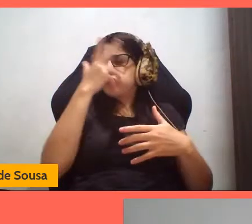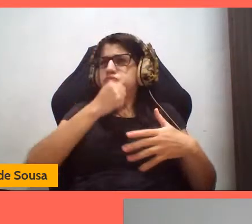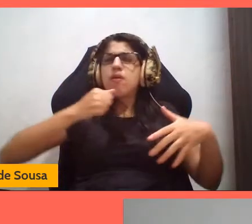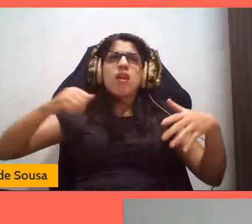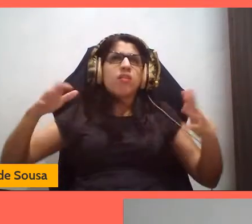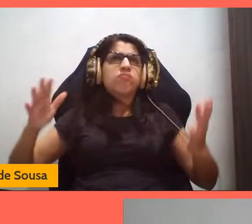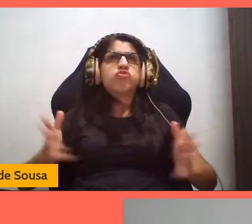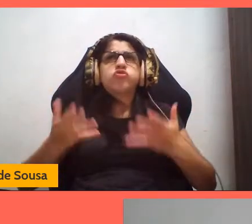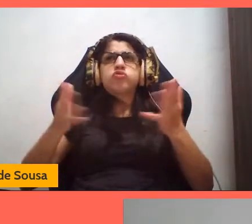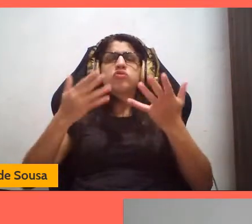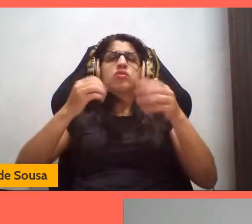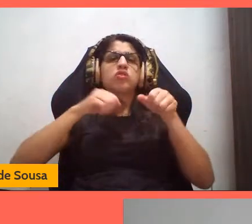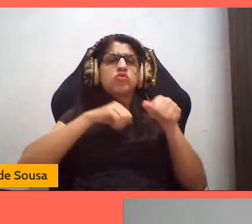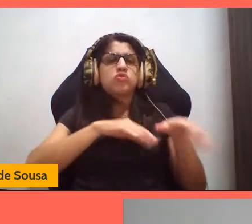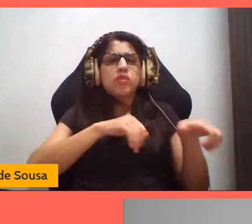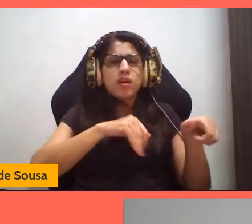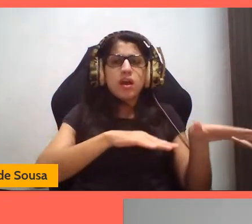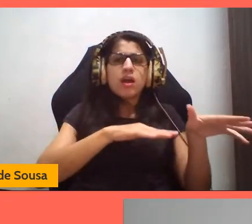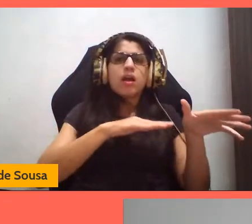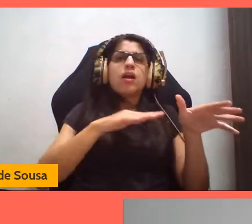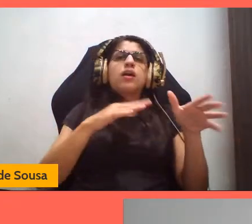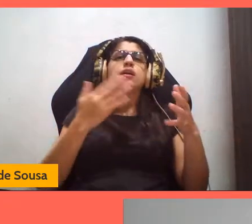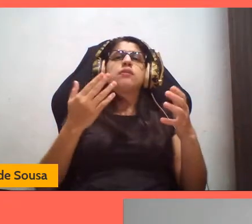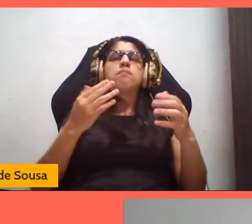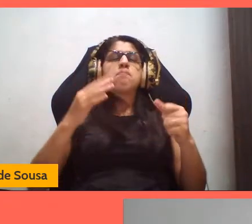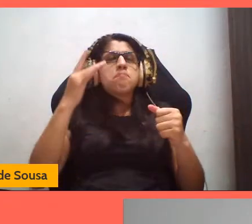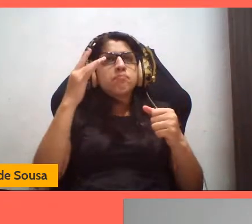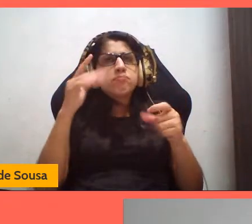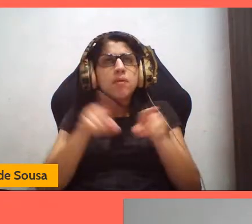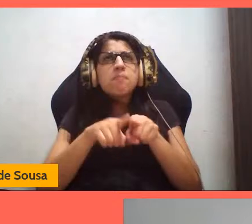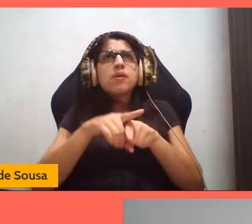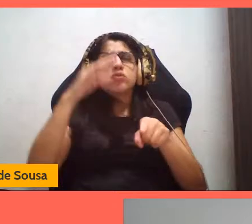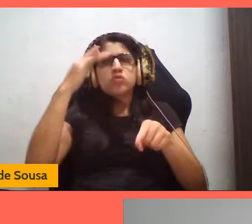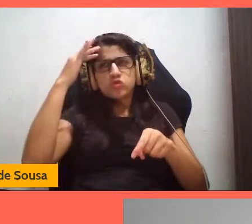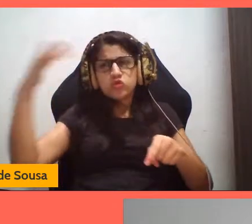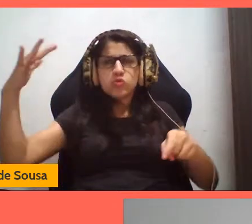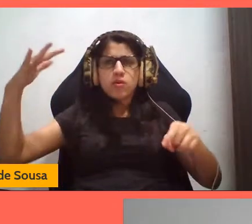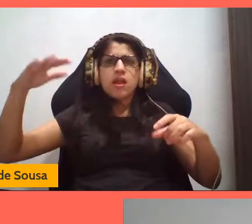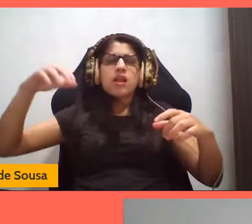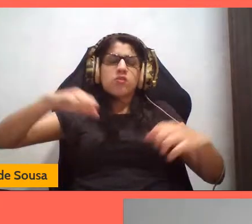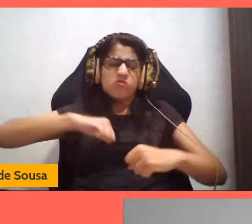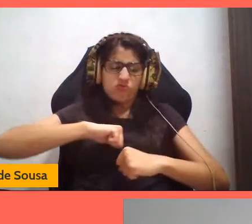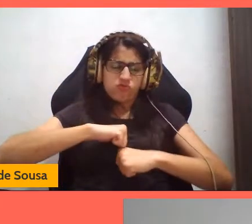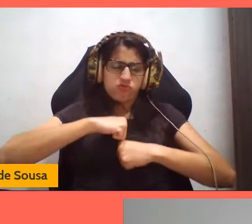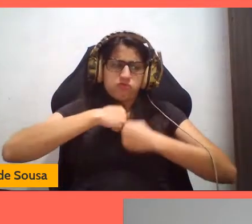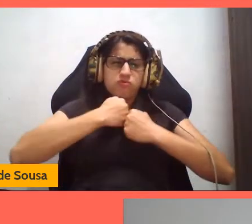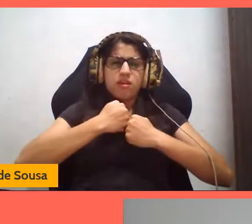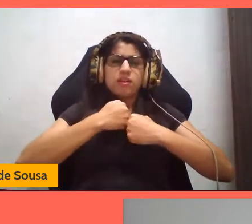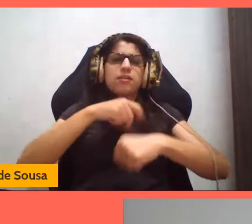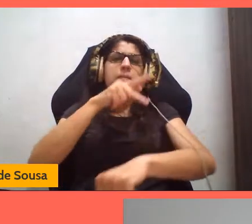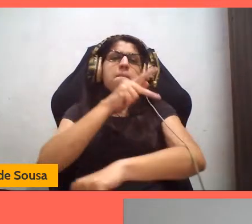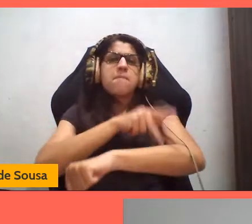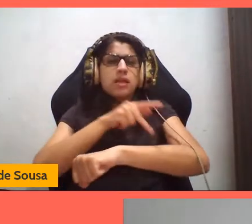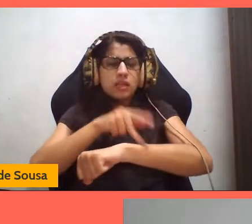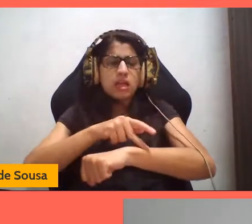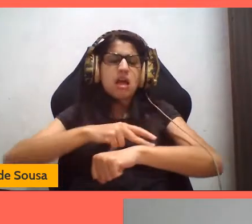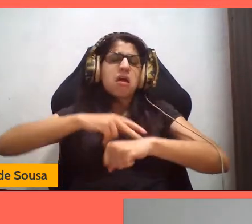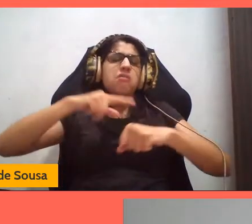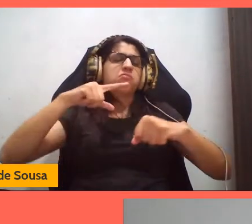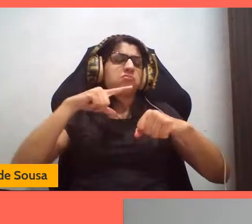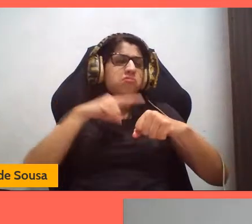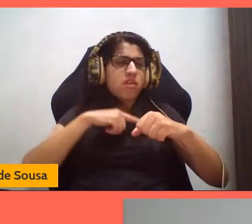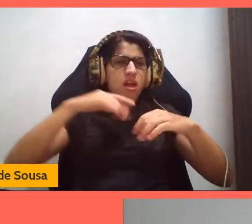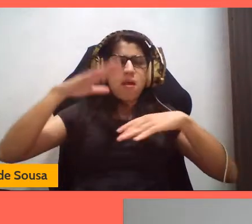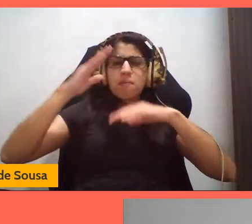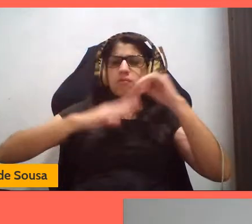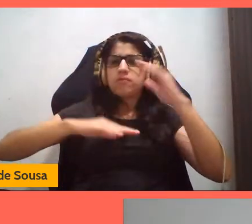sua juventude, pelos seus sonhos, pela sua vontade de ser pedagoga, de ser profissional,